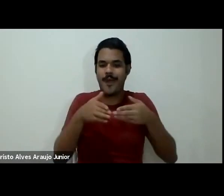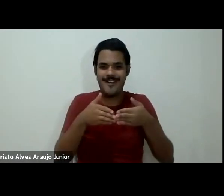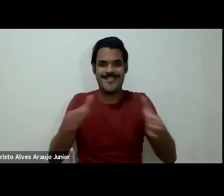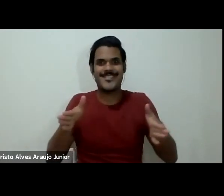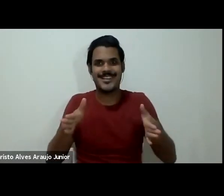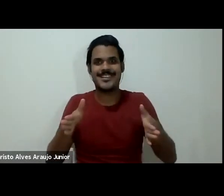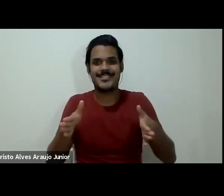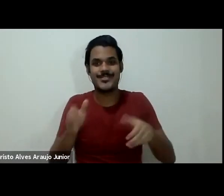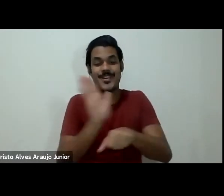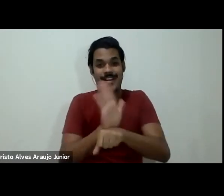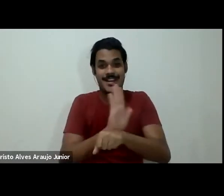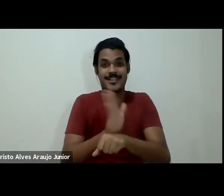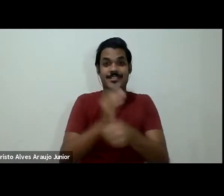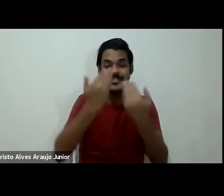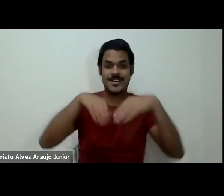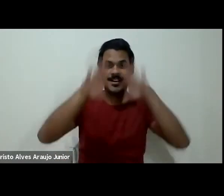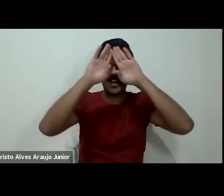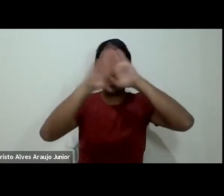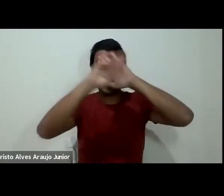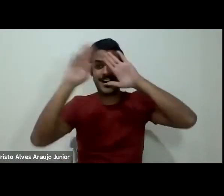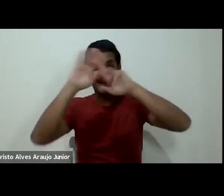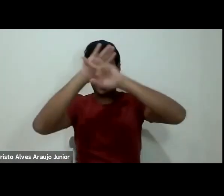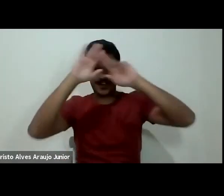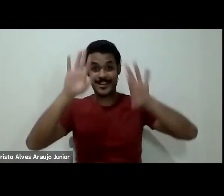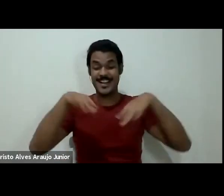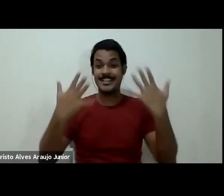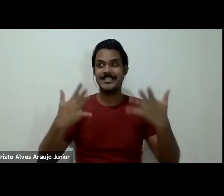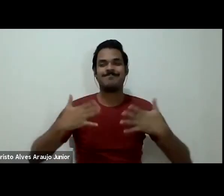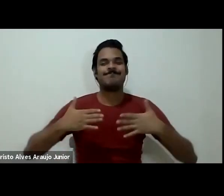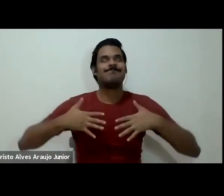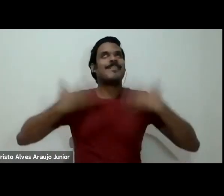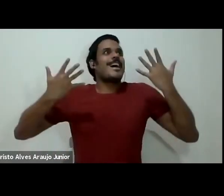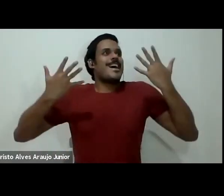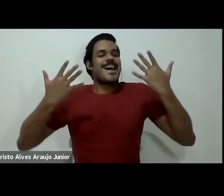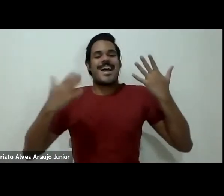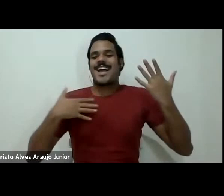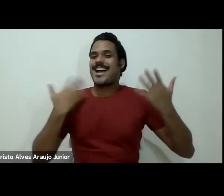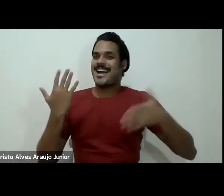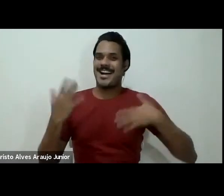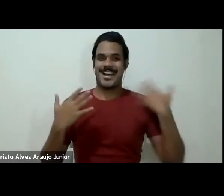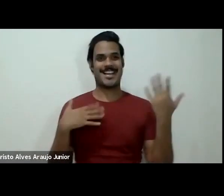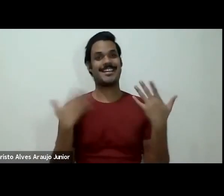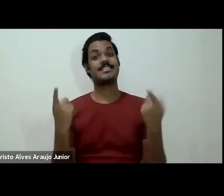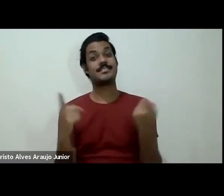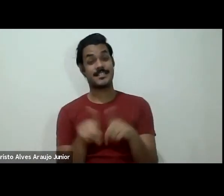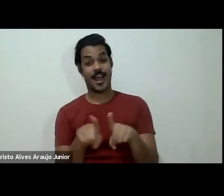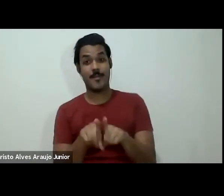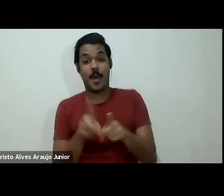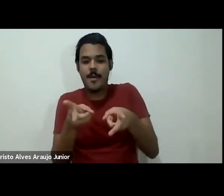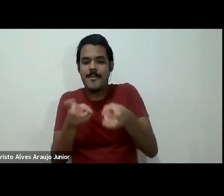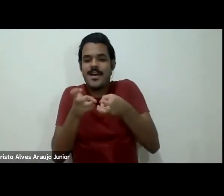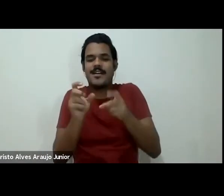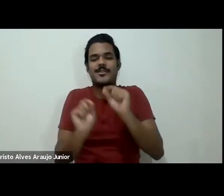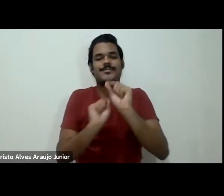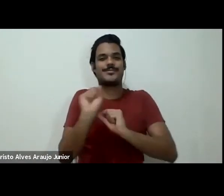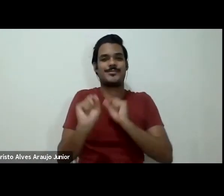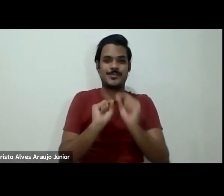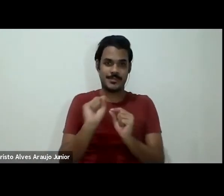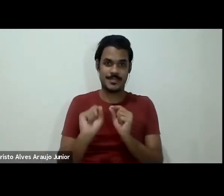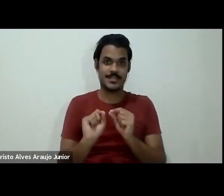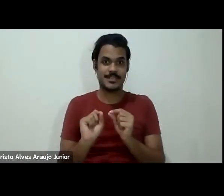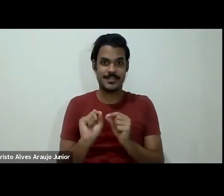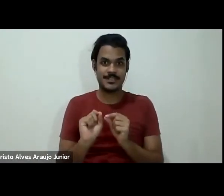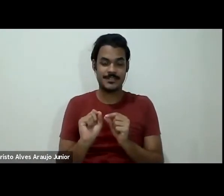filme Oriqui, para mim é de extrema alegria, e perceber que